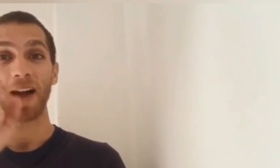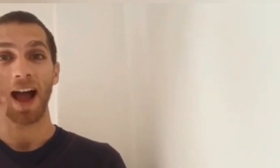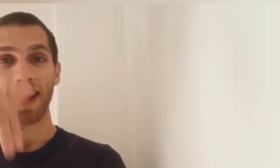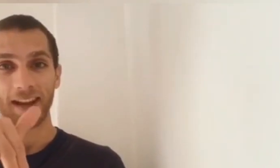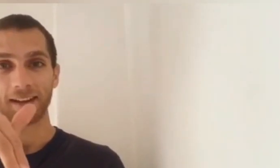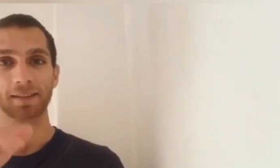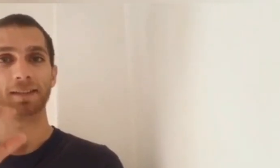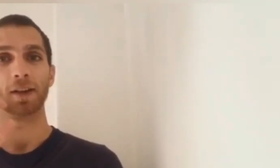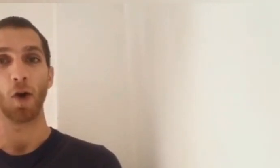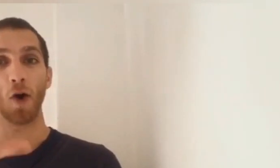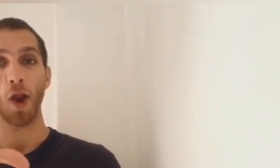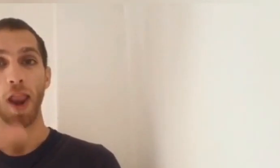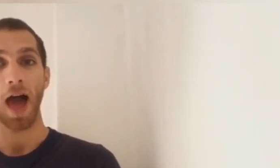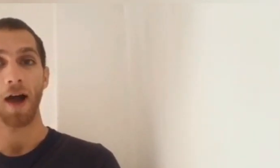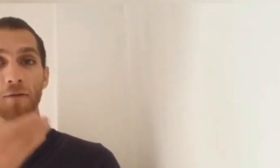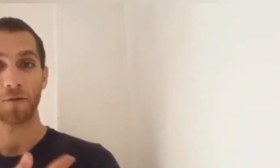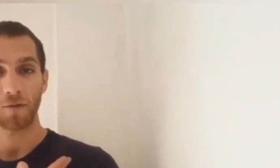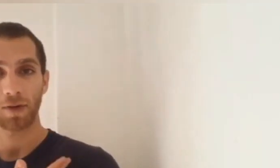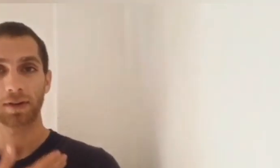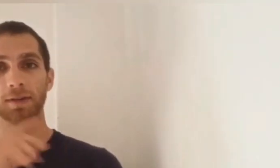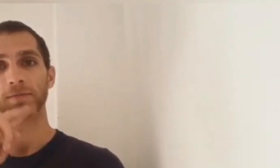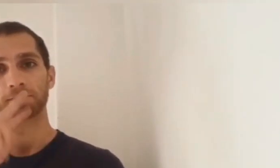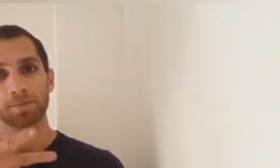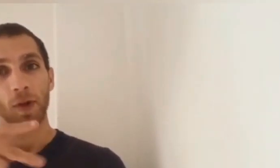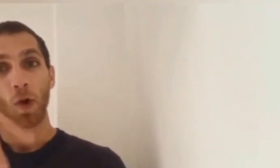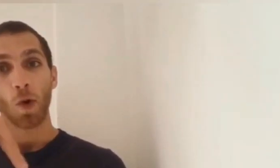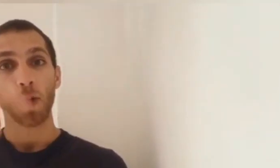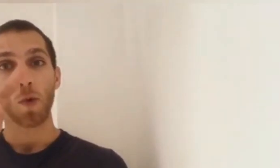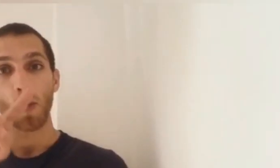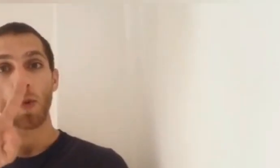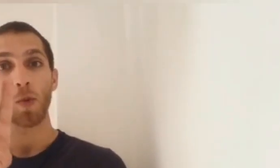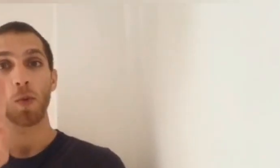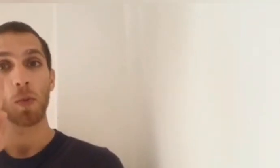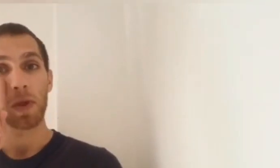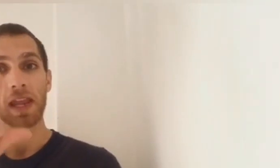Me llamo Iván Olaf